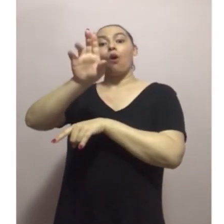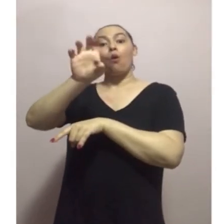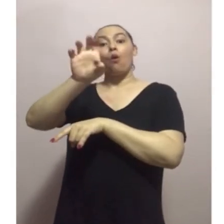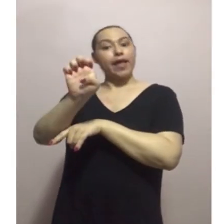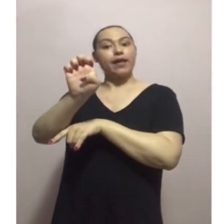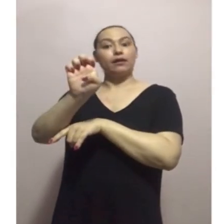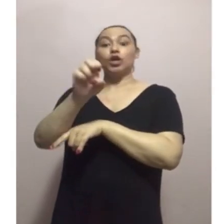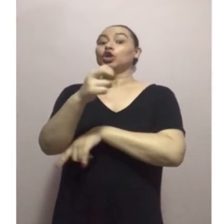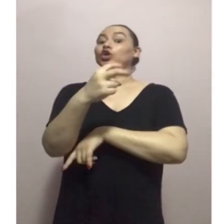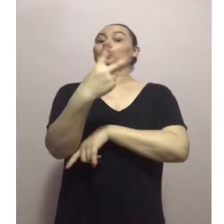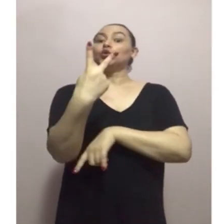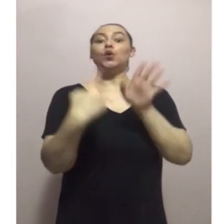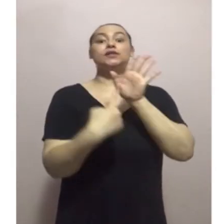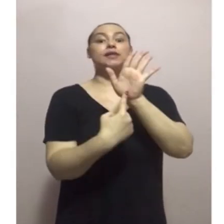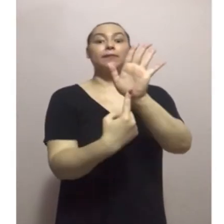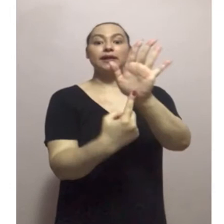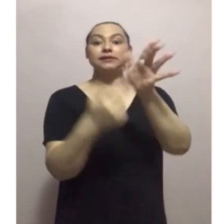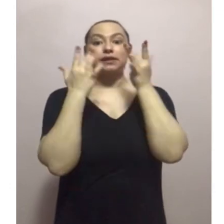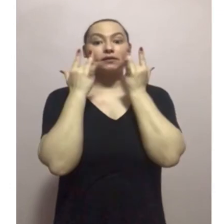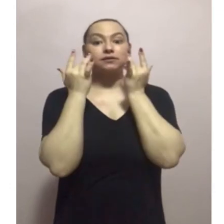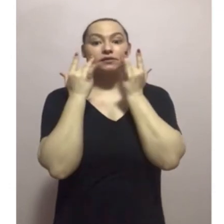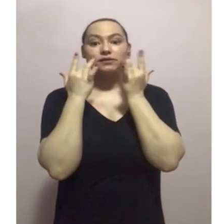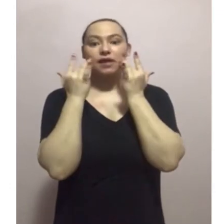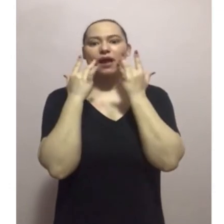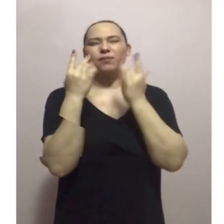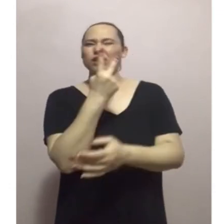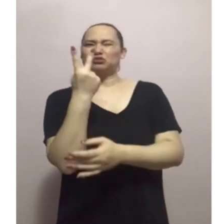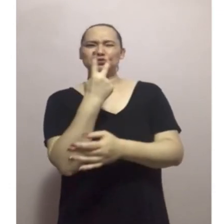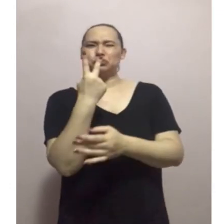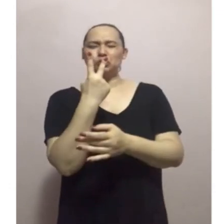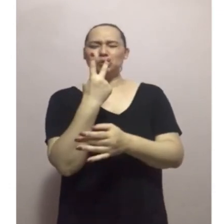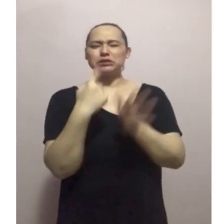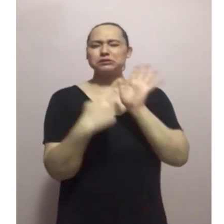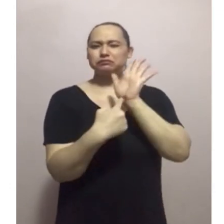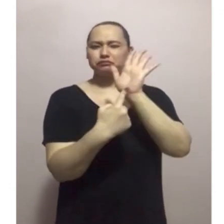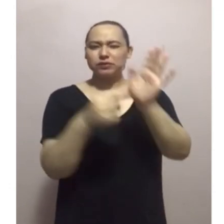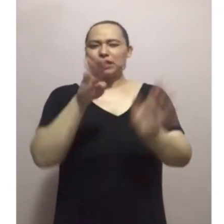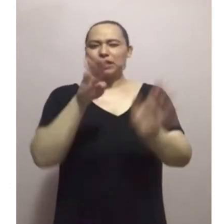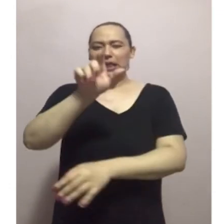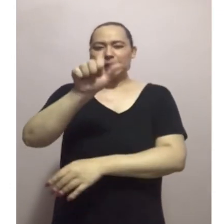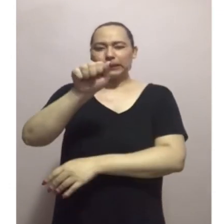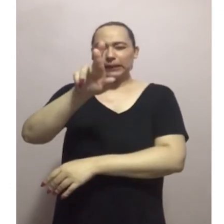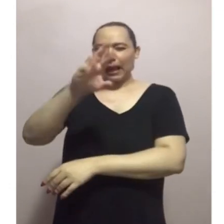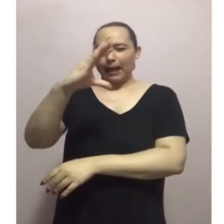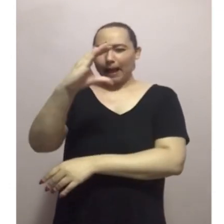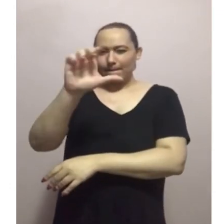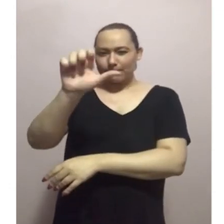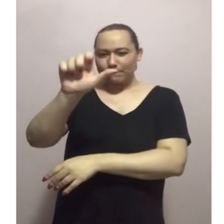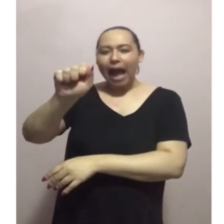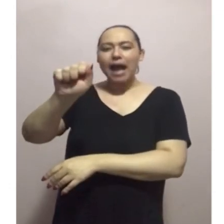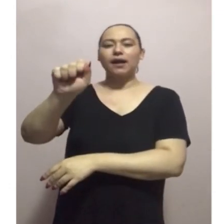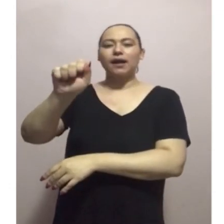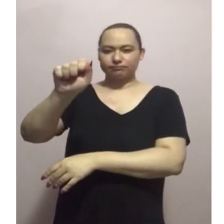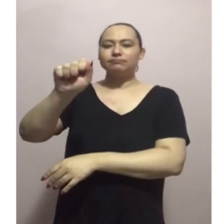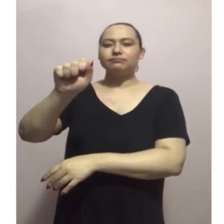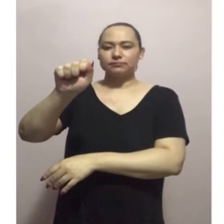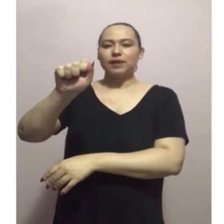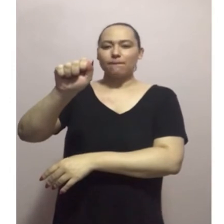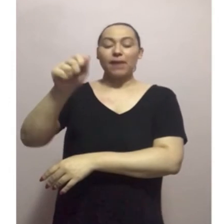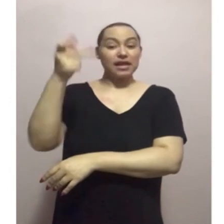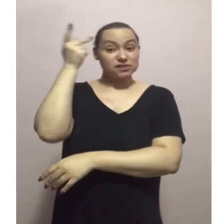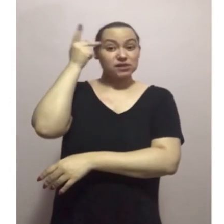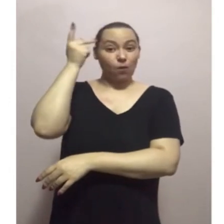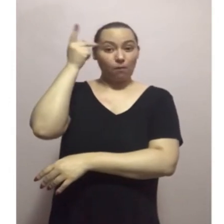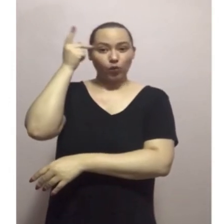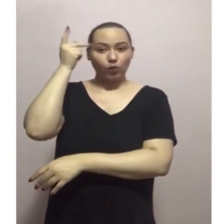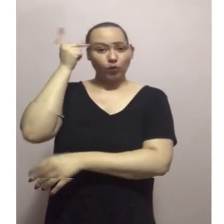tinha 2 apresentações que fizemos, foram as 2 últimas apresentações da Barca presenciais no Sérgio